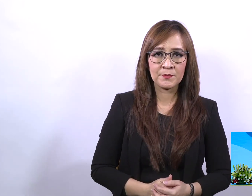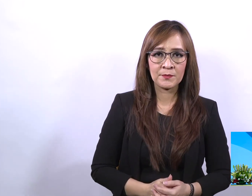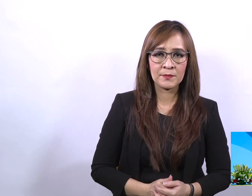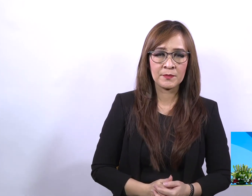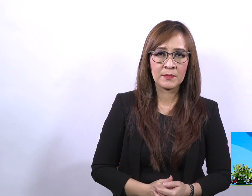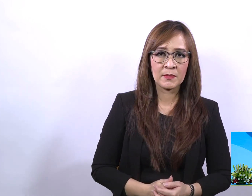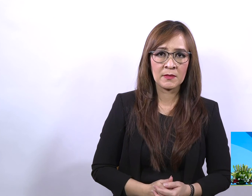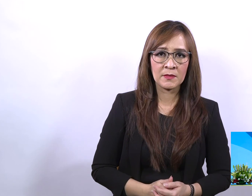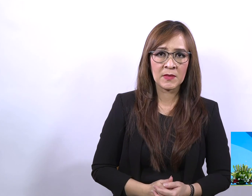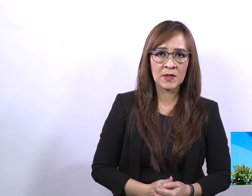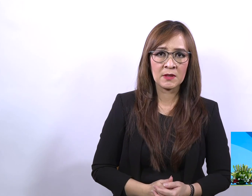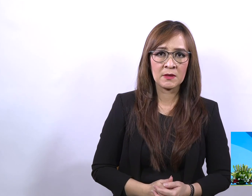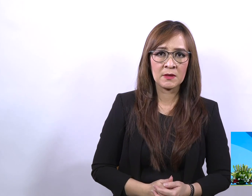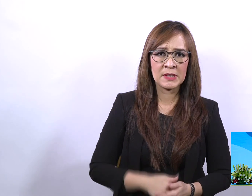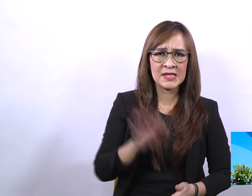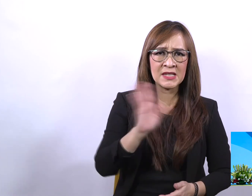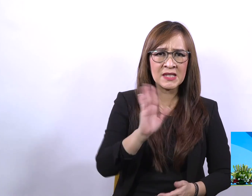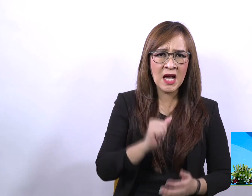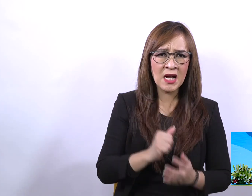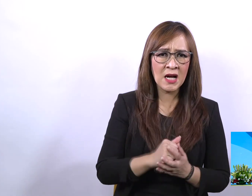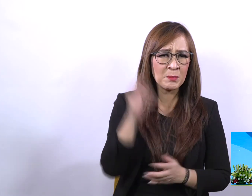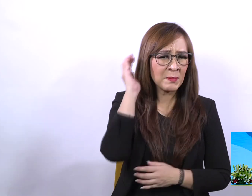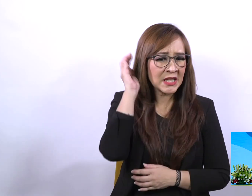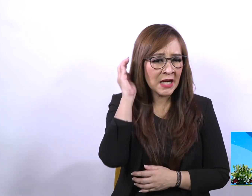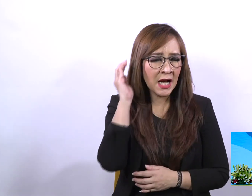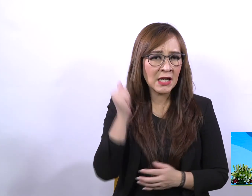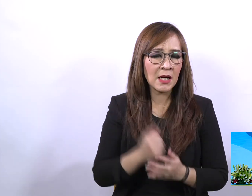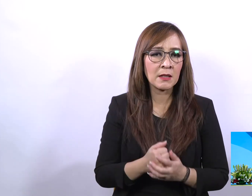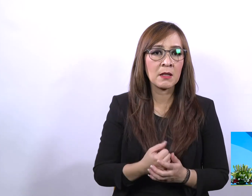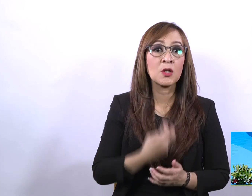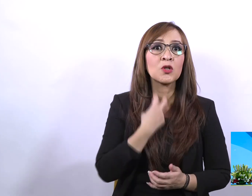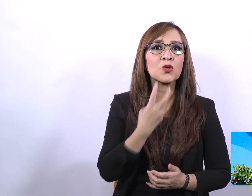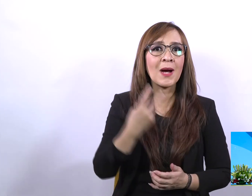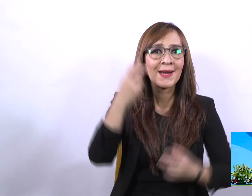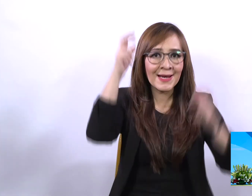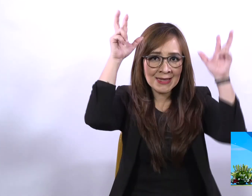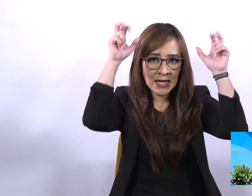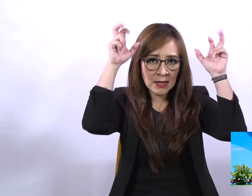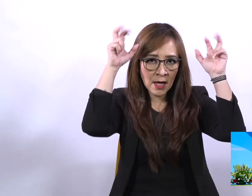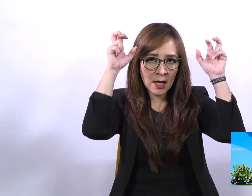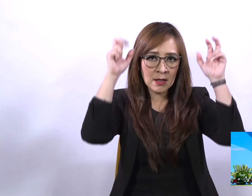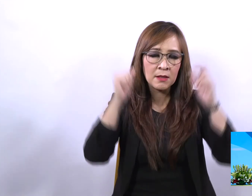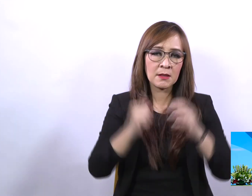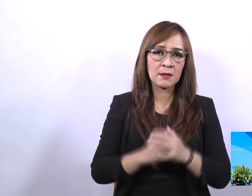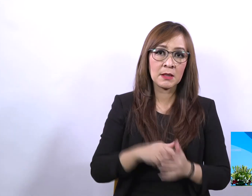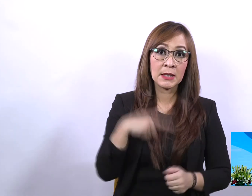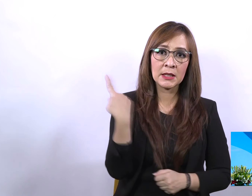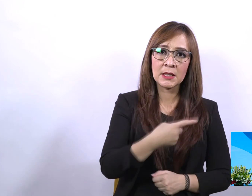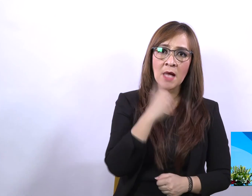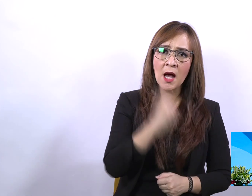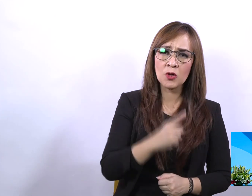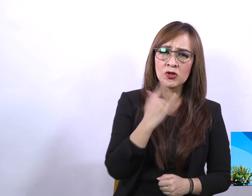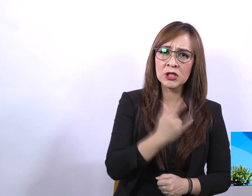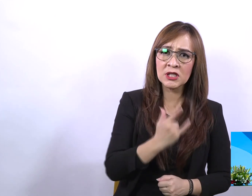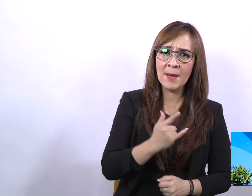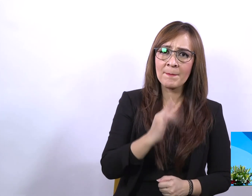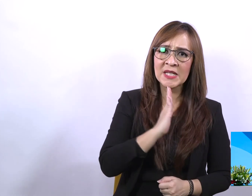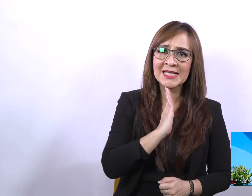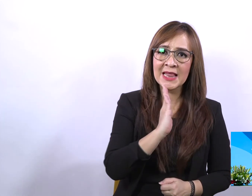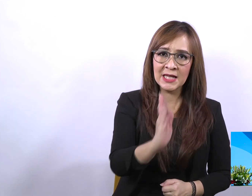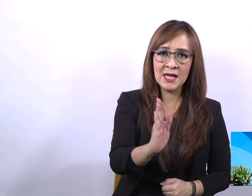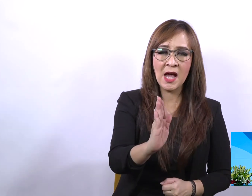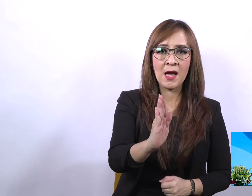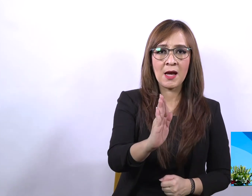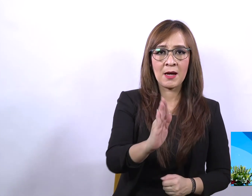Hai dan dibujuk Bagaimanapun kau tetap setia maka dia akan coba menekan my god ya nggak bisa pakai orang